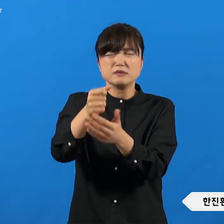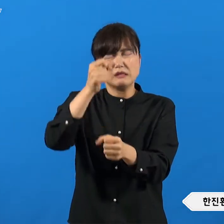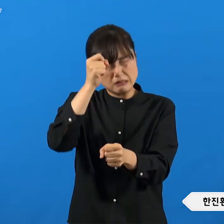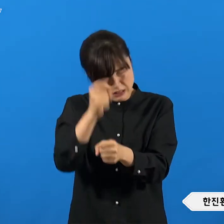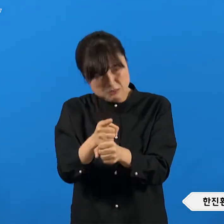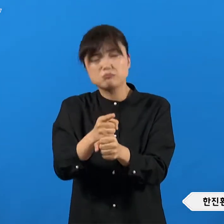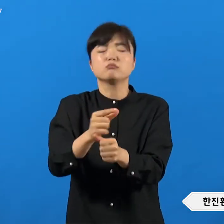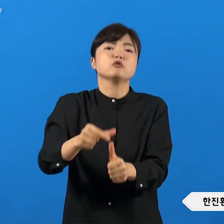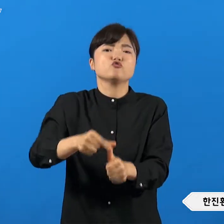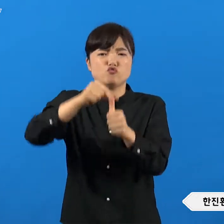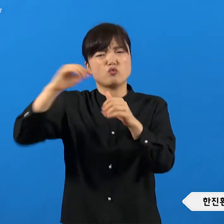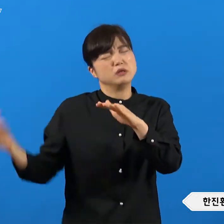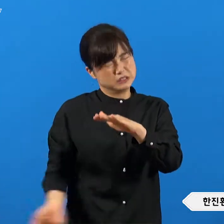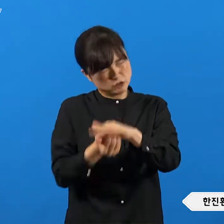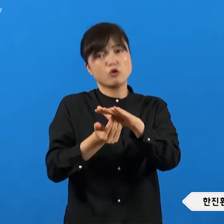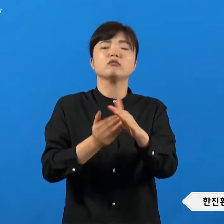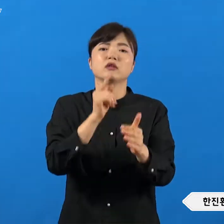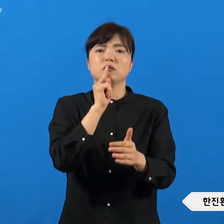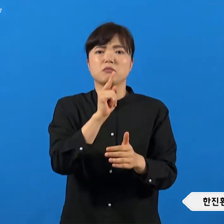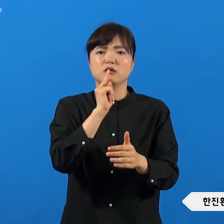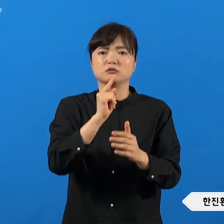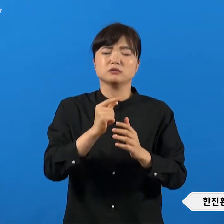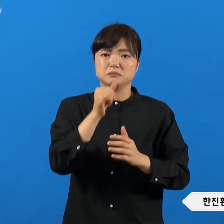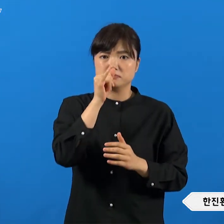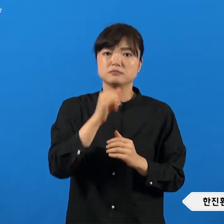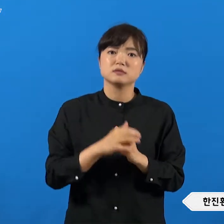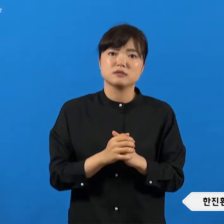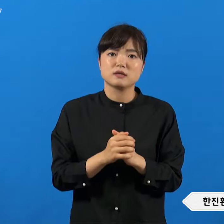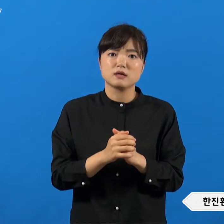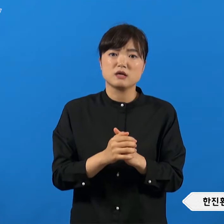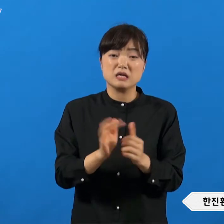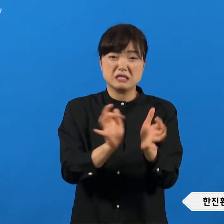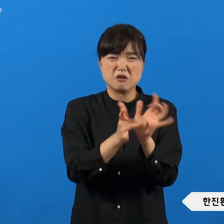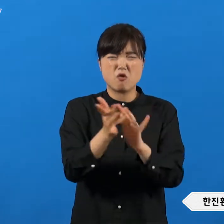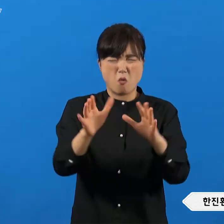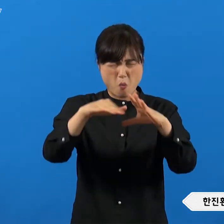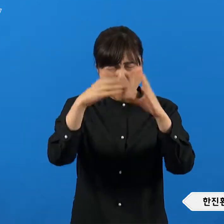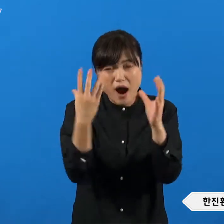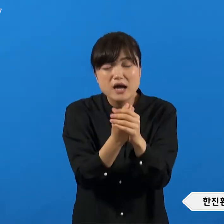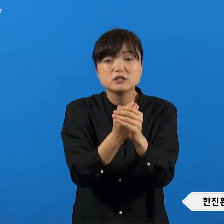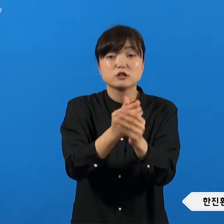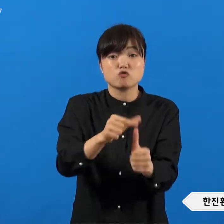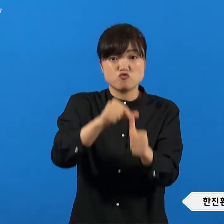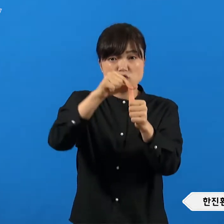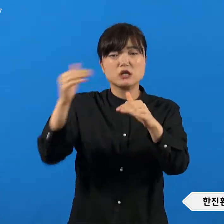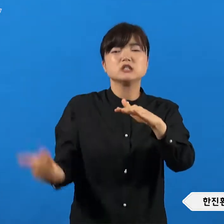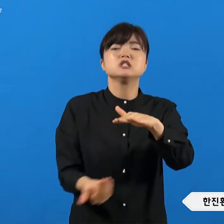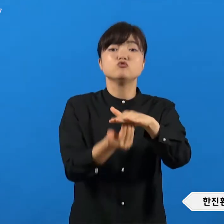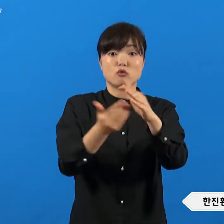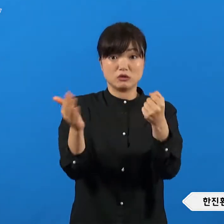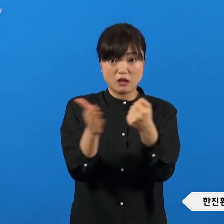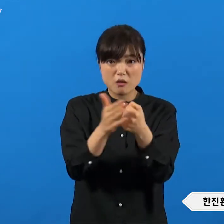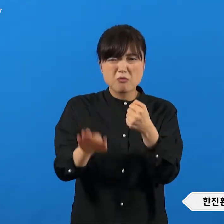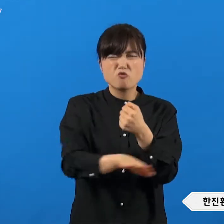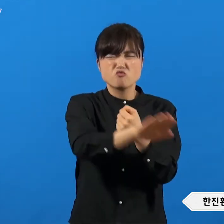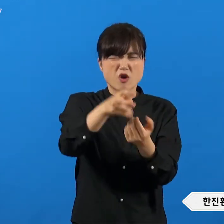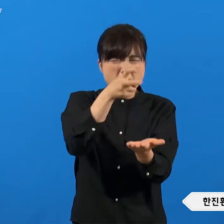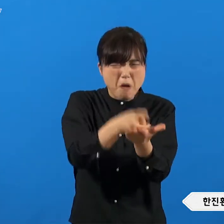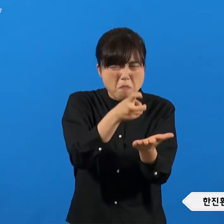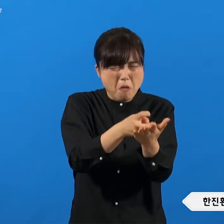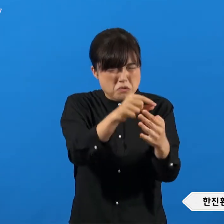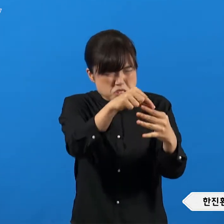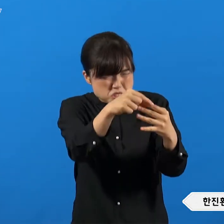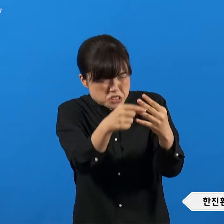예수님께서 이미 구원을 완성해 놓았기 때문에, 완전하게 예수님이 구원을 이룩해 놓으셨기 때문에 우리가